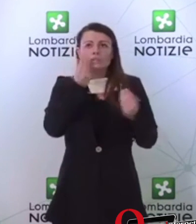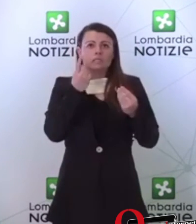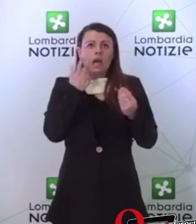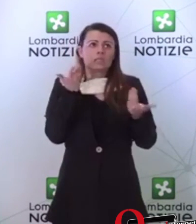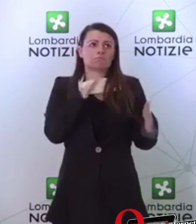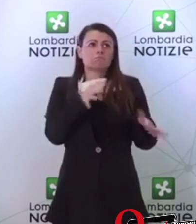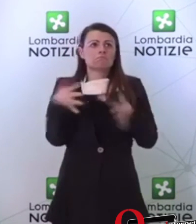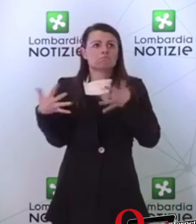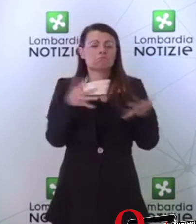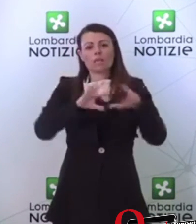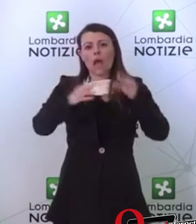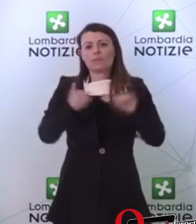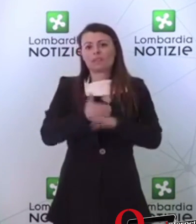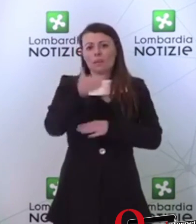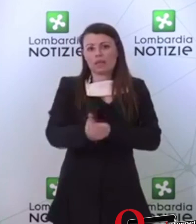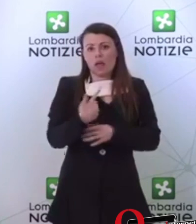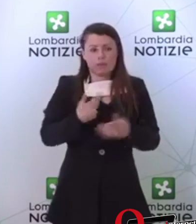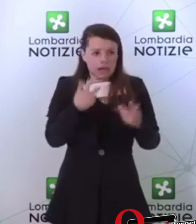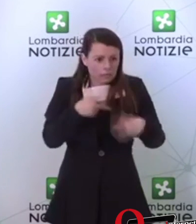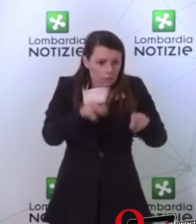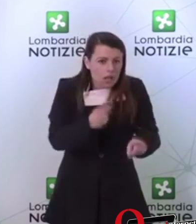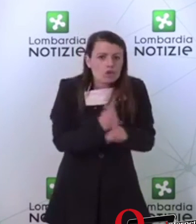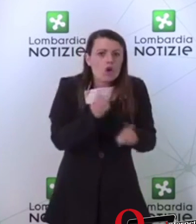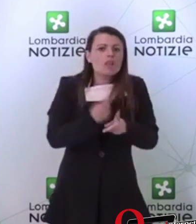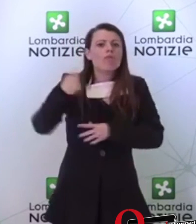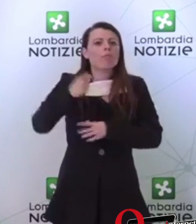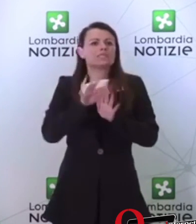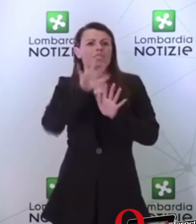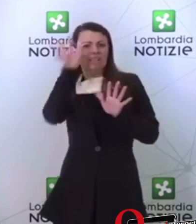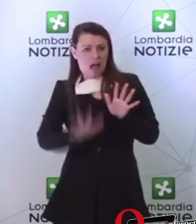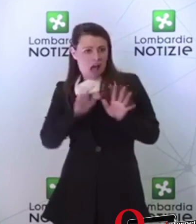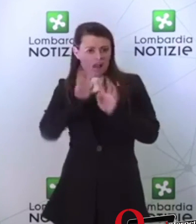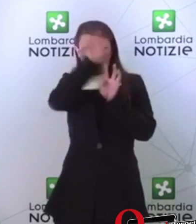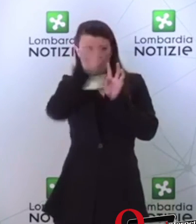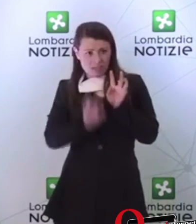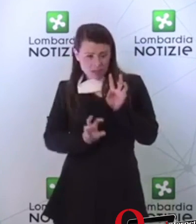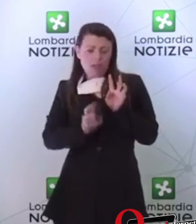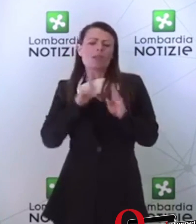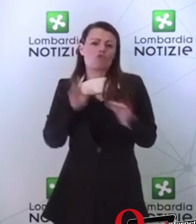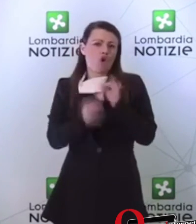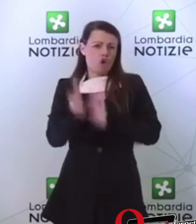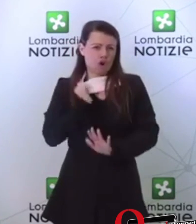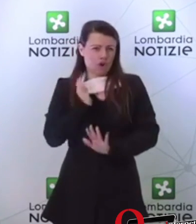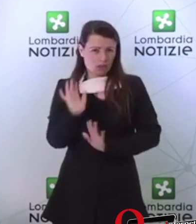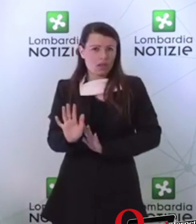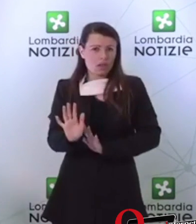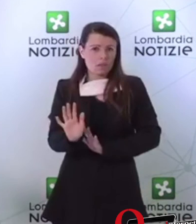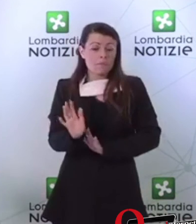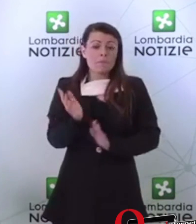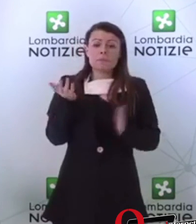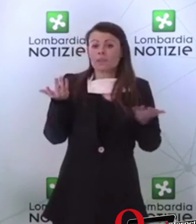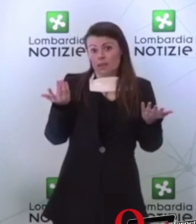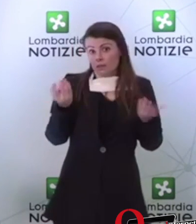aprile. Adesso lo dovrò concordare con gli altri presidenti, però credo che, anche perché siamo in